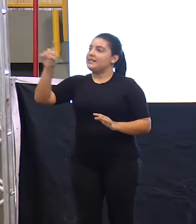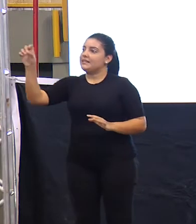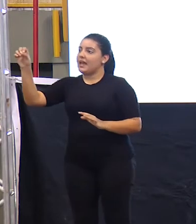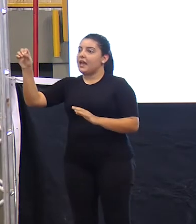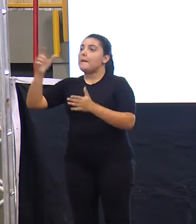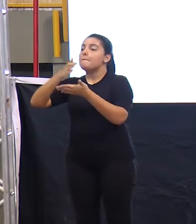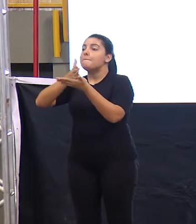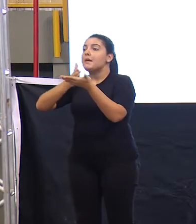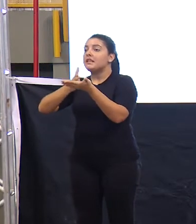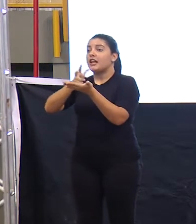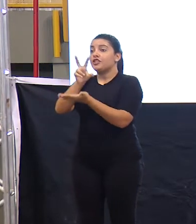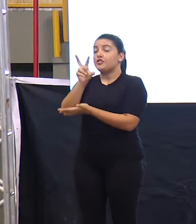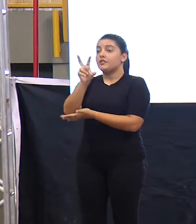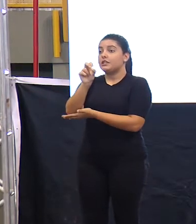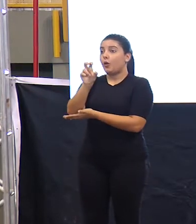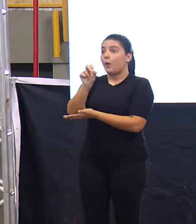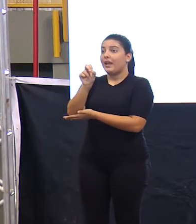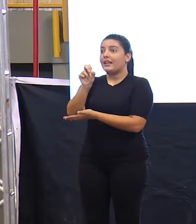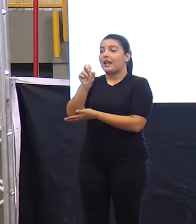metade.